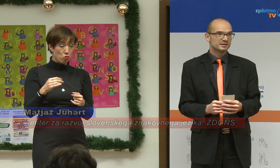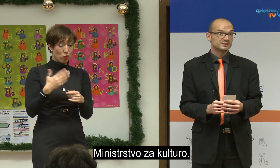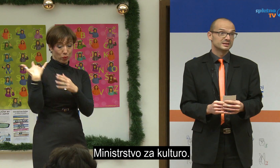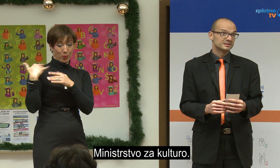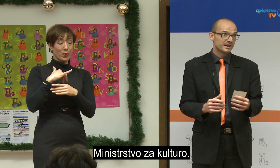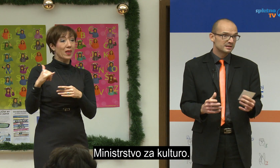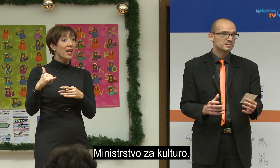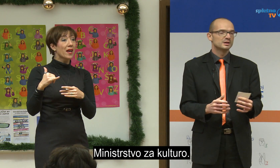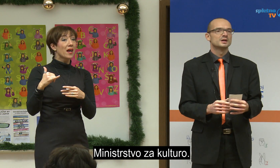z izrednimi,